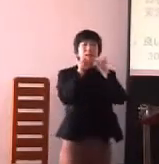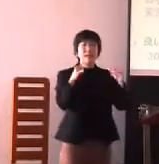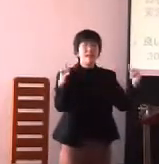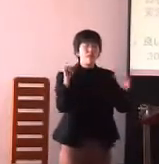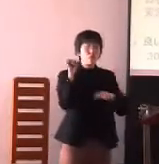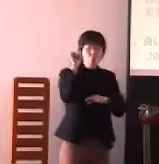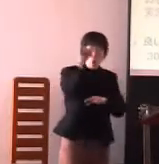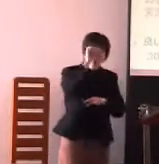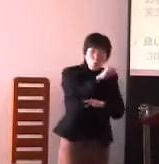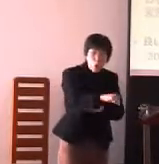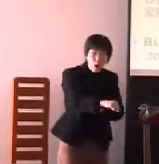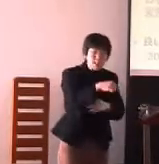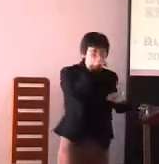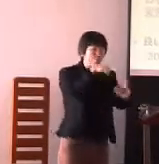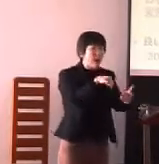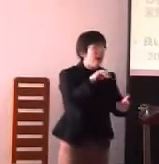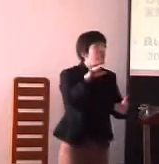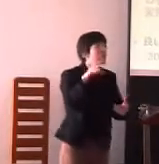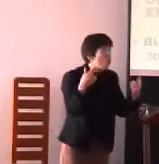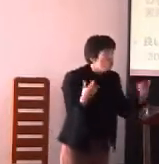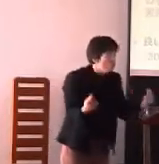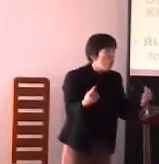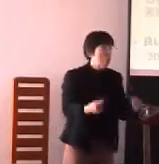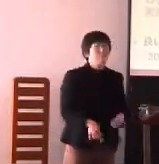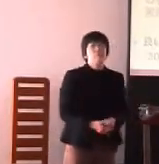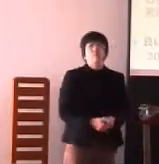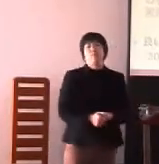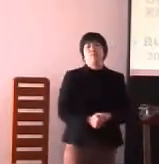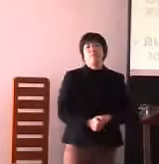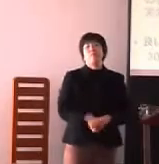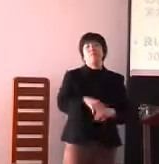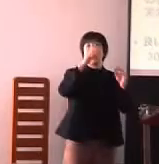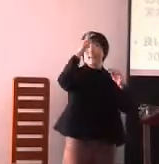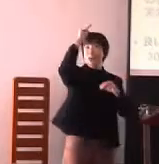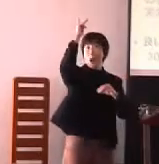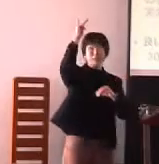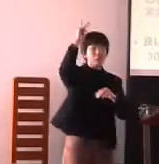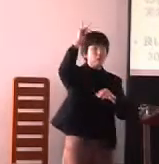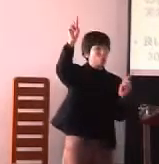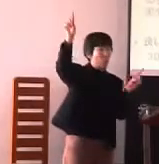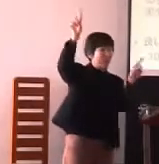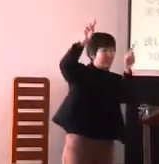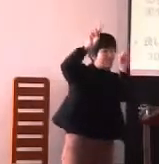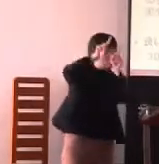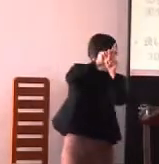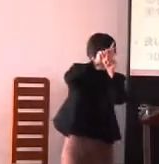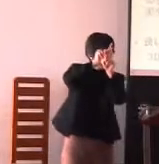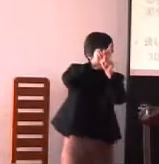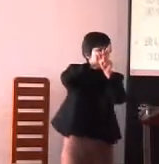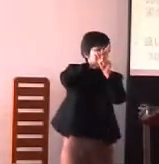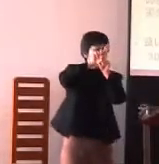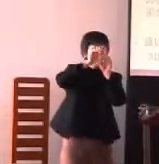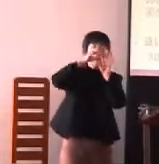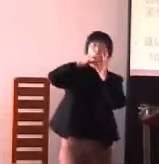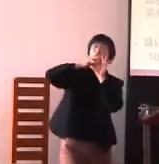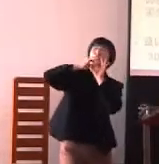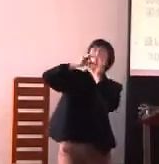人間は弱いんですけれども神と共につながっていますから結ばれていますから